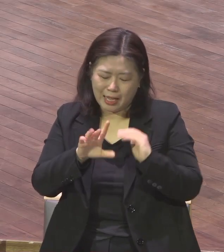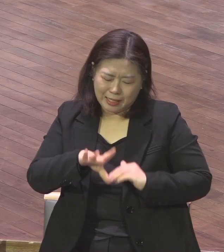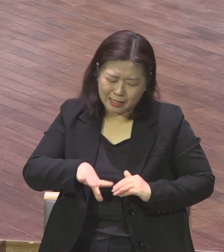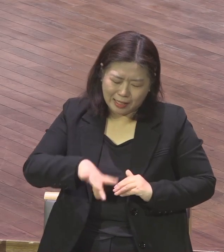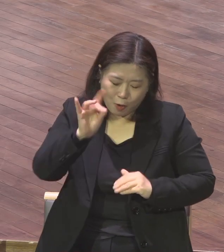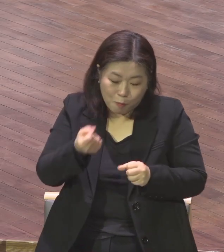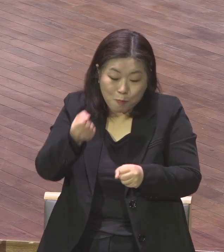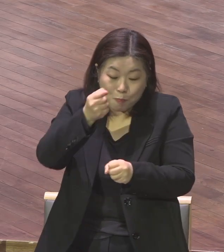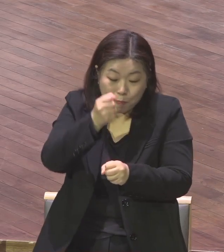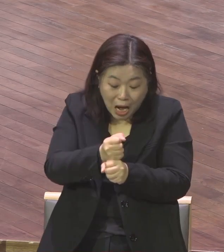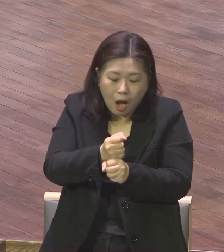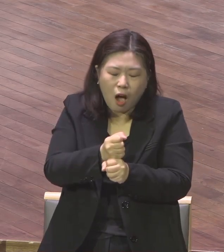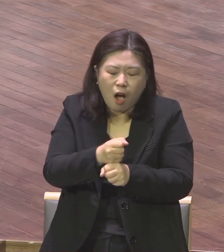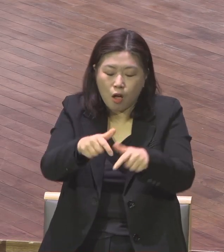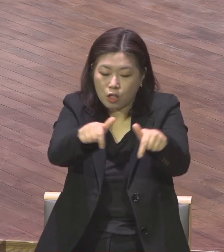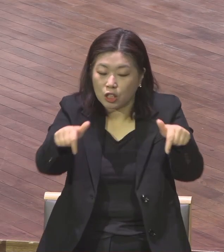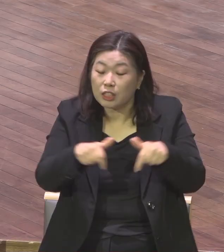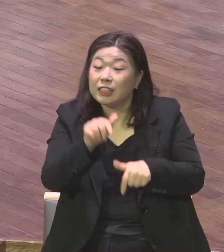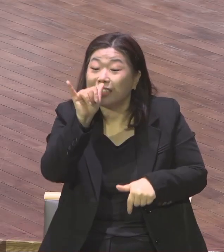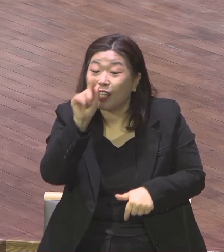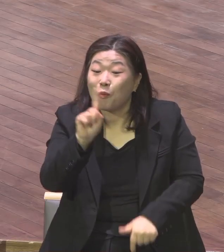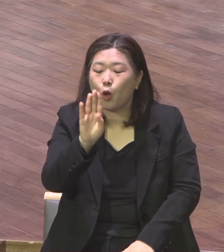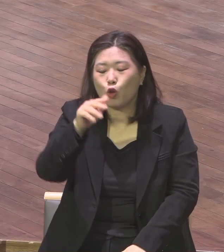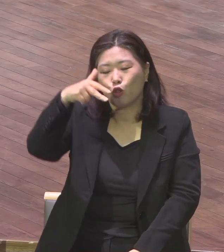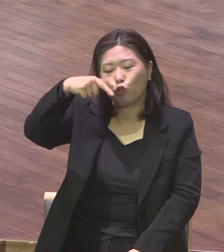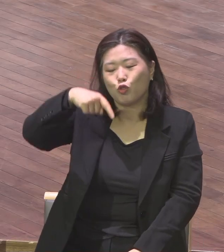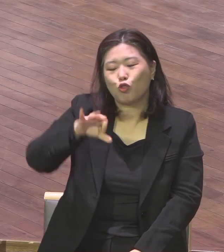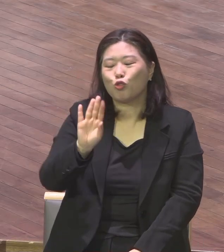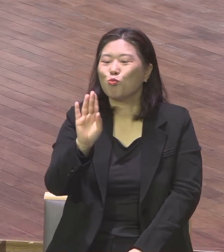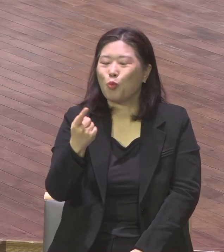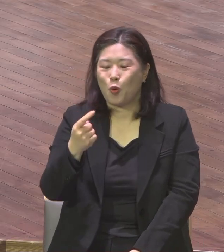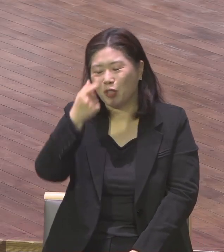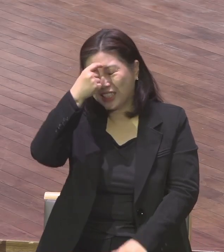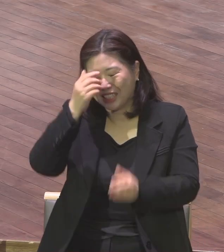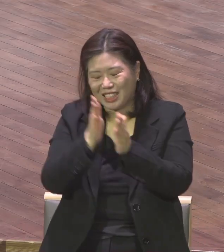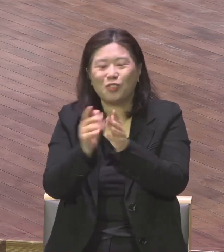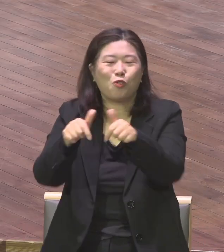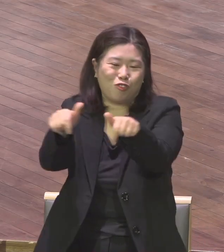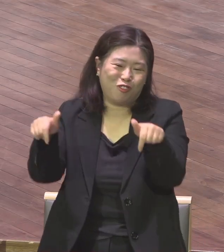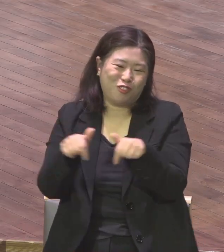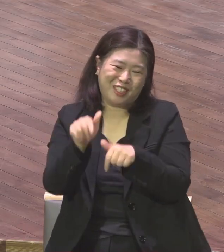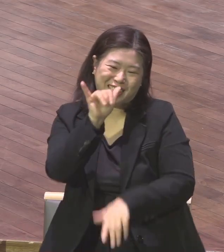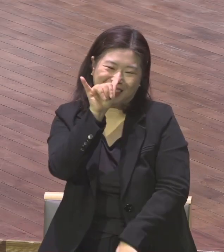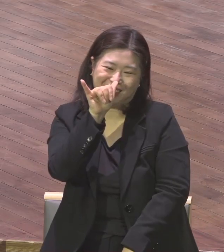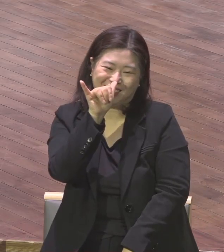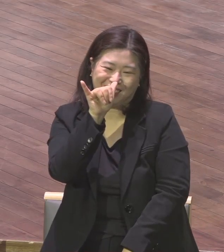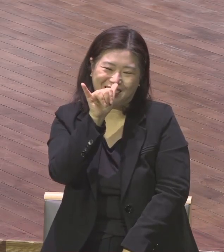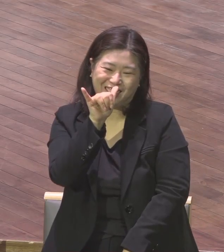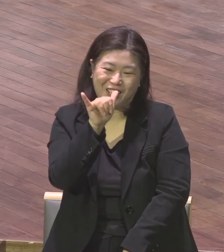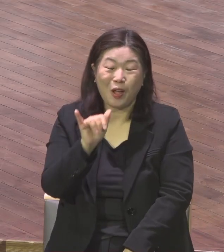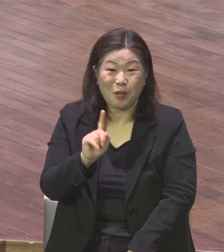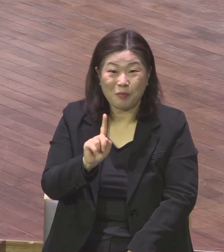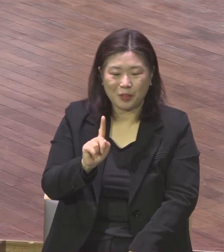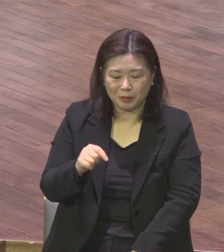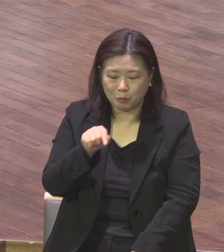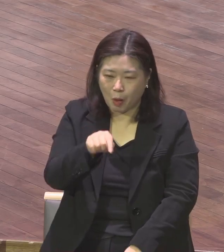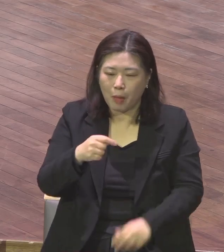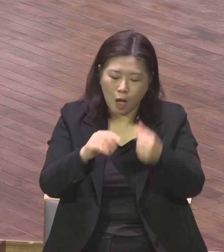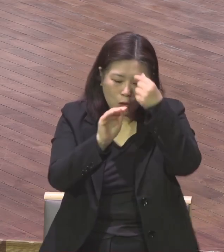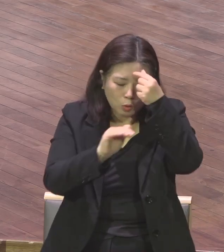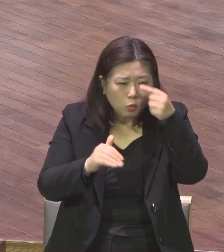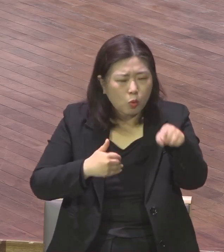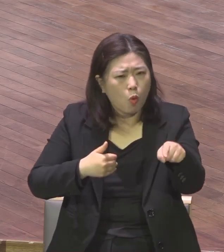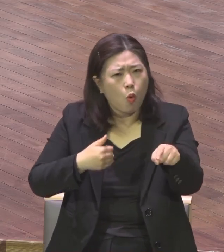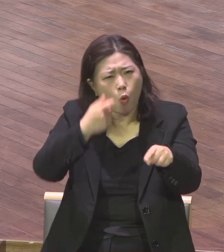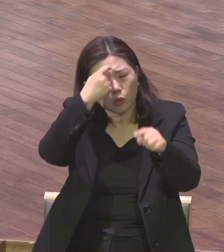되고 있는데 성도들의 다양한 기도 제목들을 그렇게 요청을 받아 가지고 그 같이 그렇게